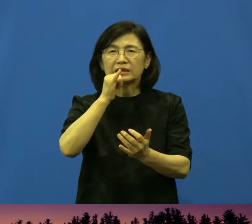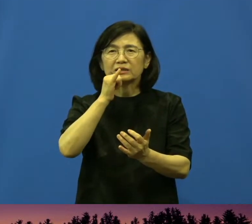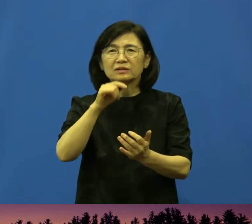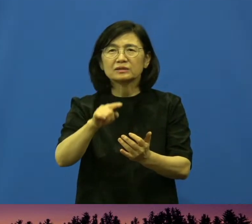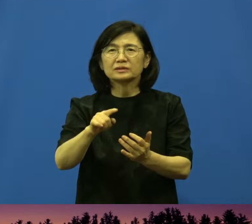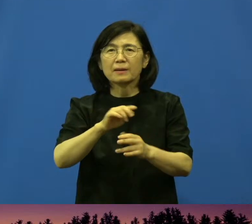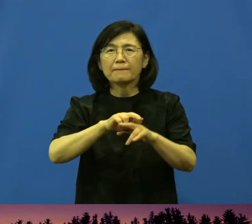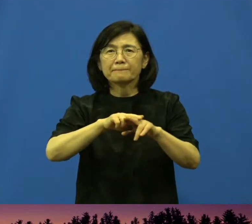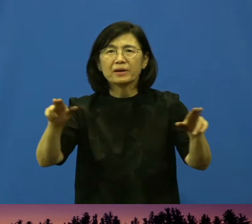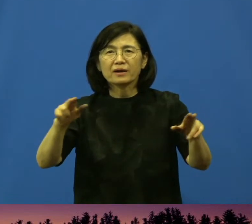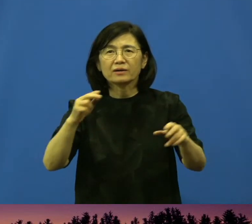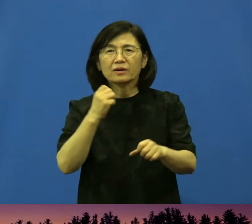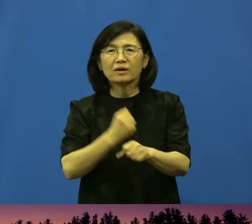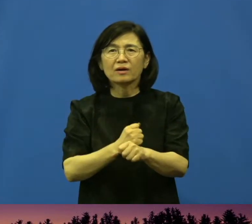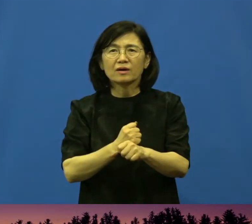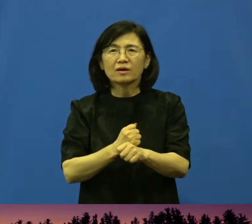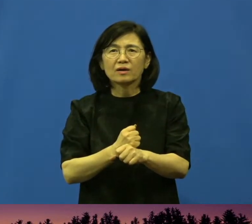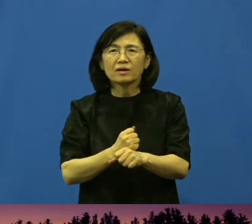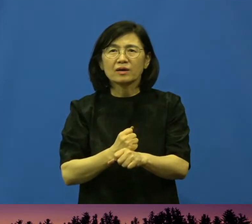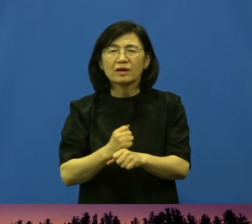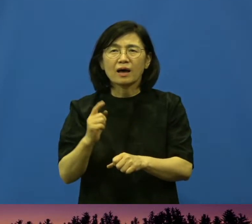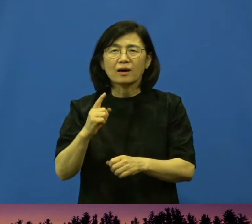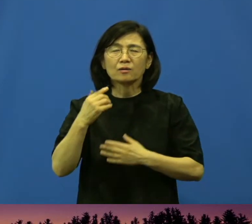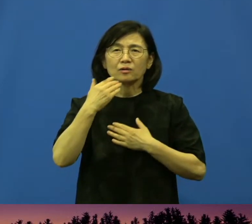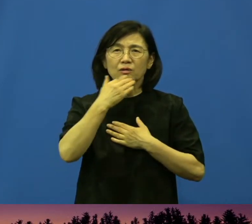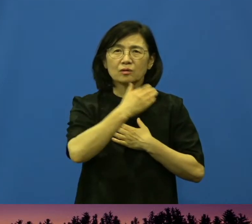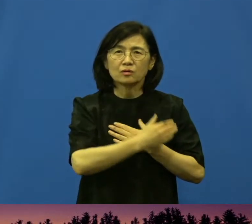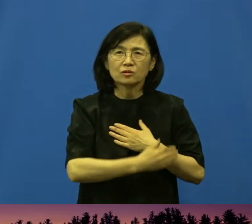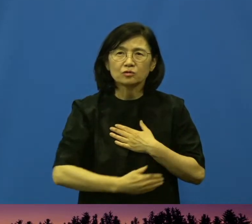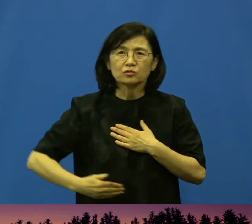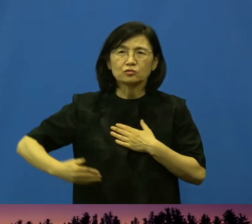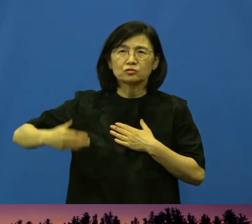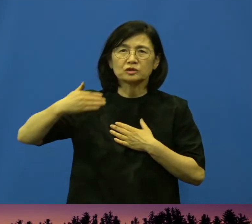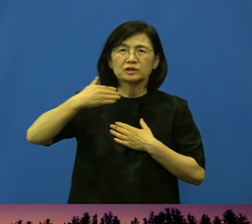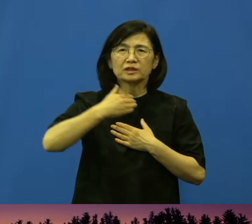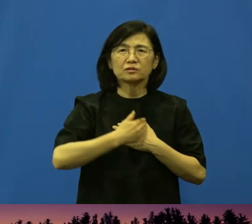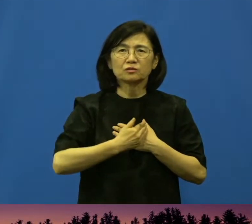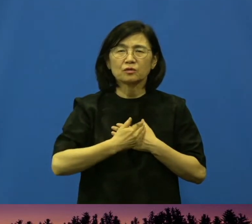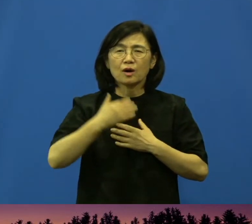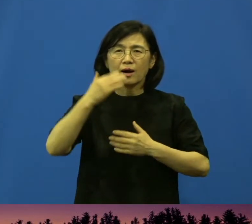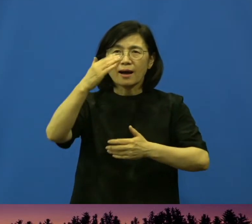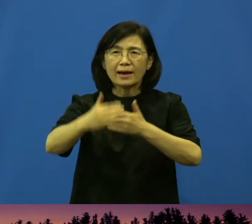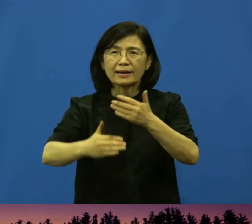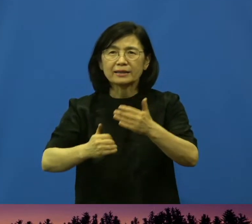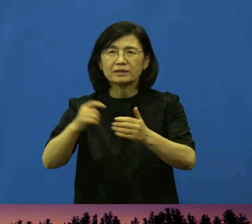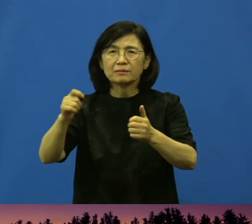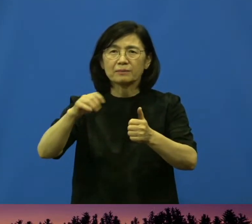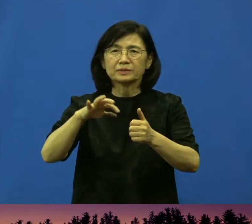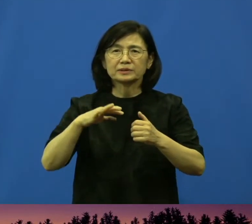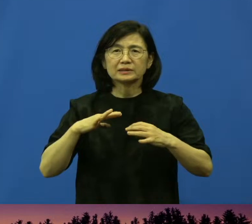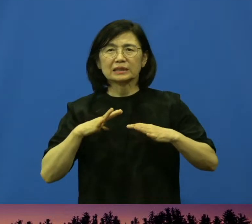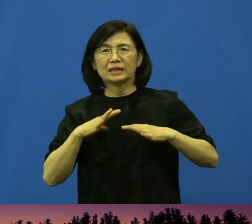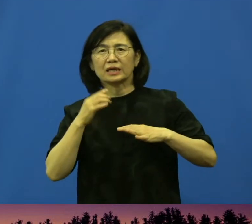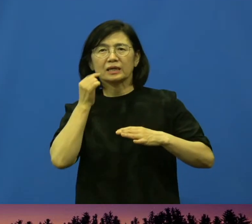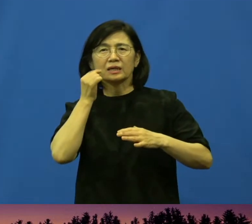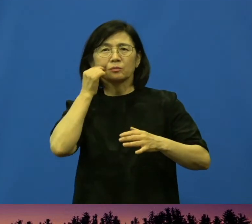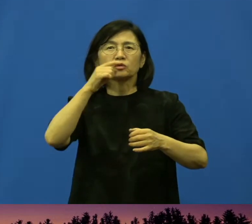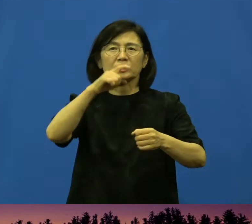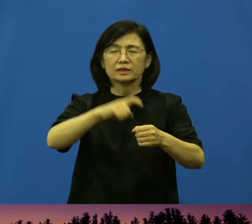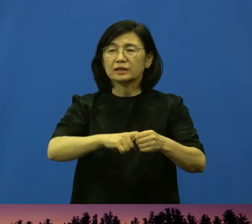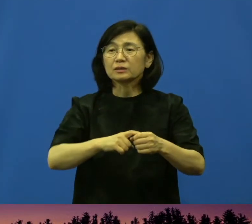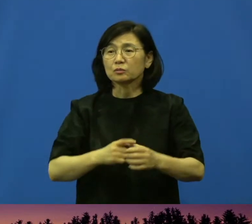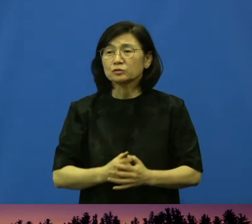이는 아무 육체도 하나님 앞에서 자랑하지 못하게 하려 하심이라 그랬어요.